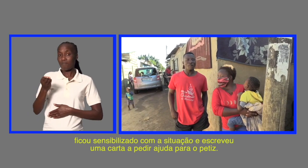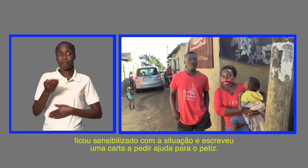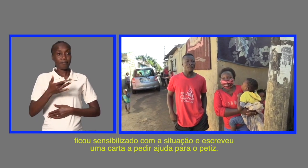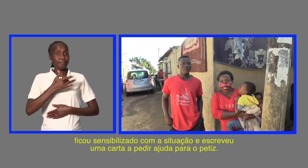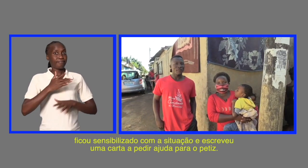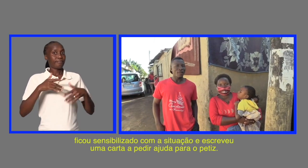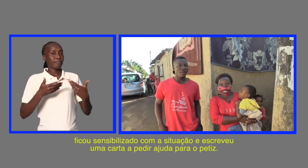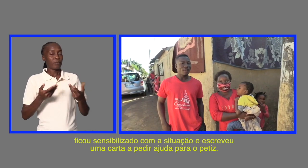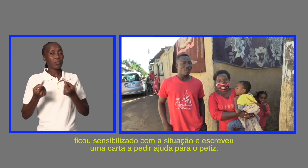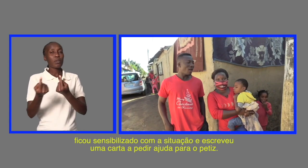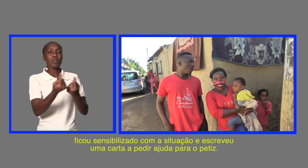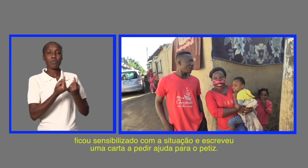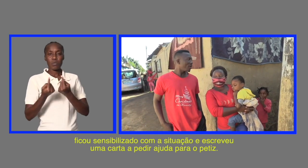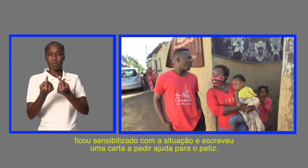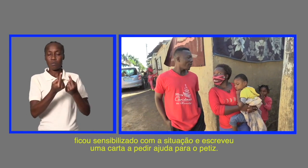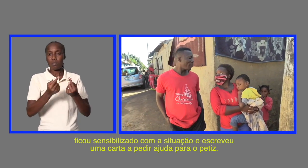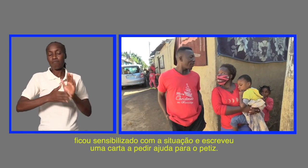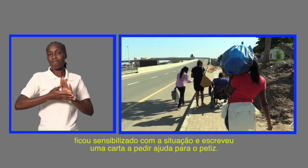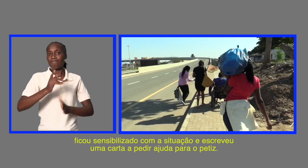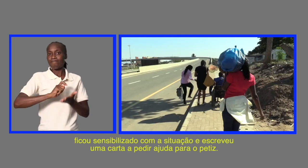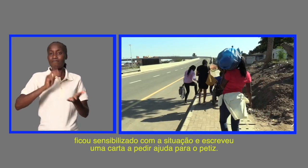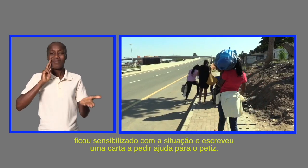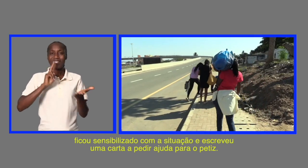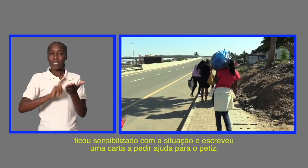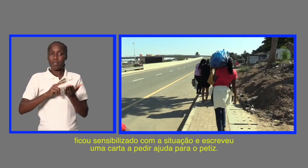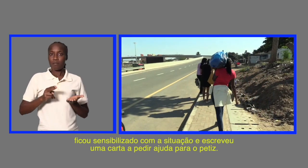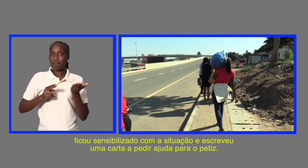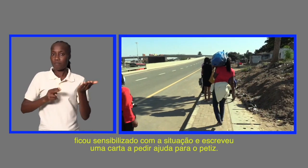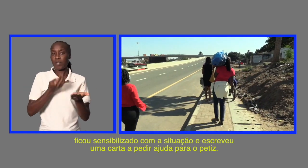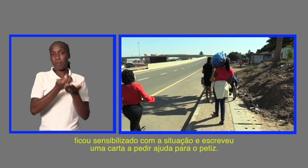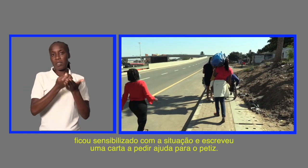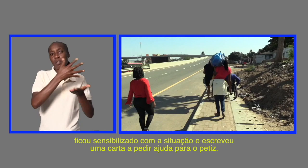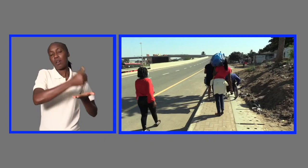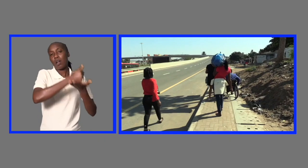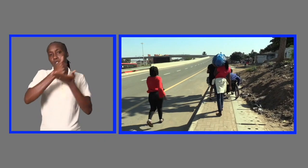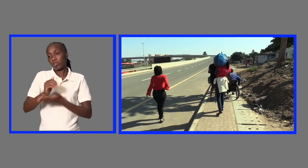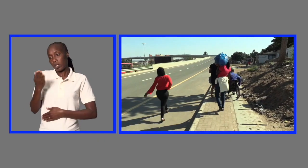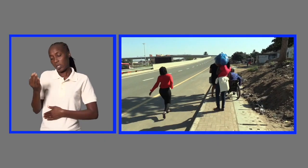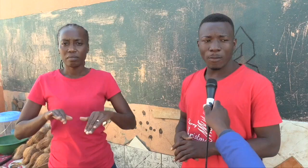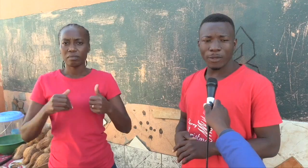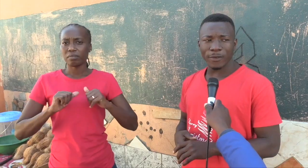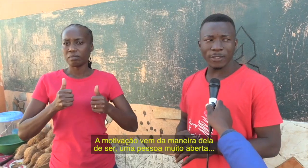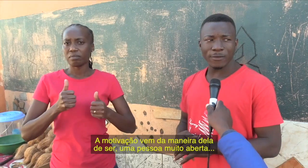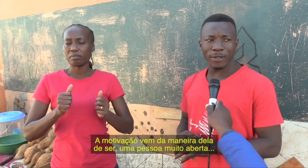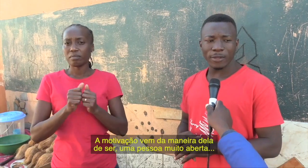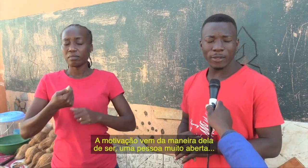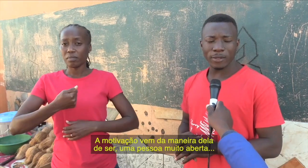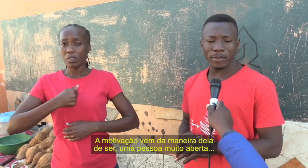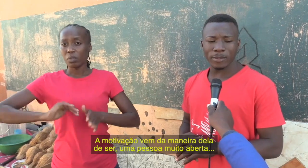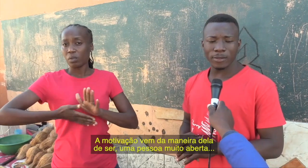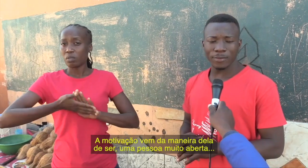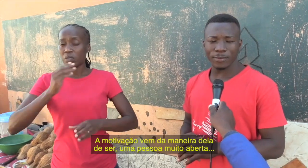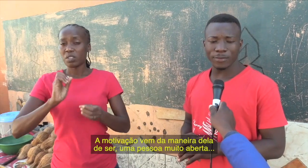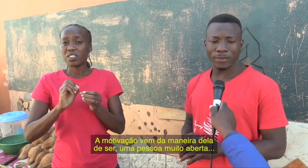sensibilizado com a situação e escreveu uma carta a pedir ajuda para o PTIS. A motivação vem